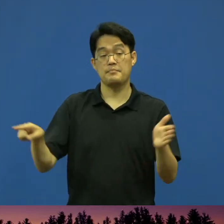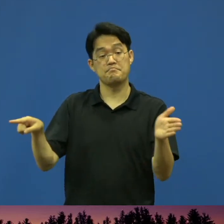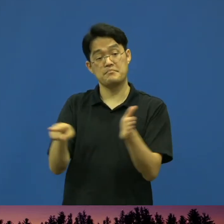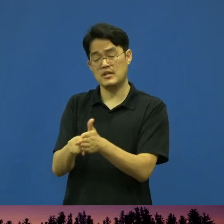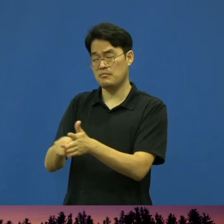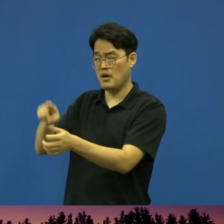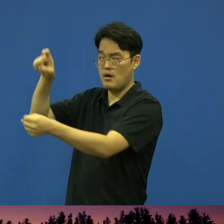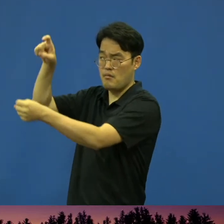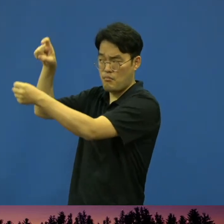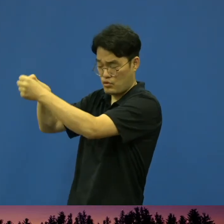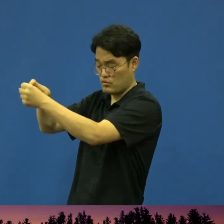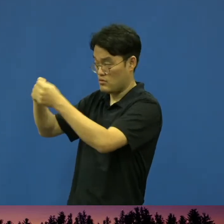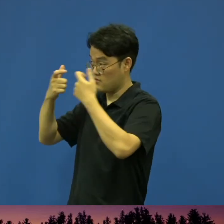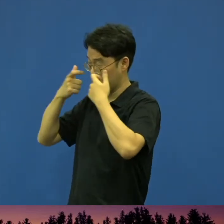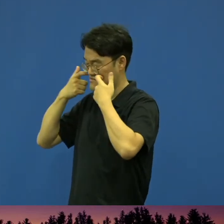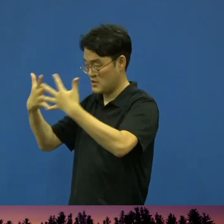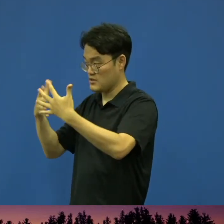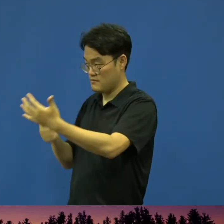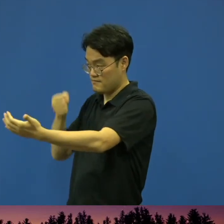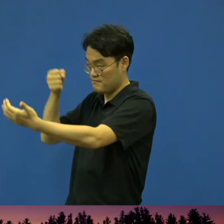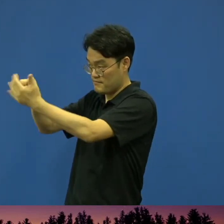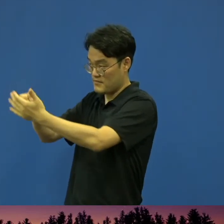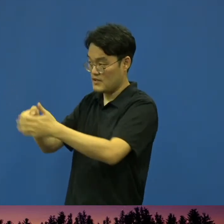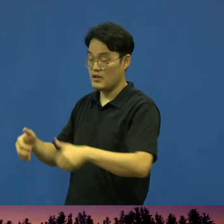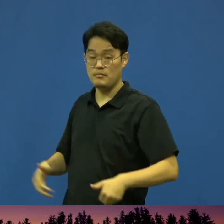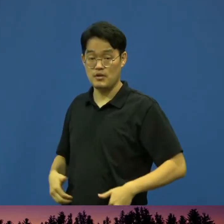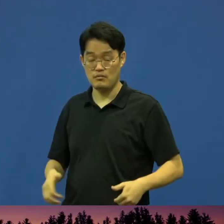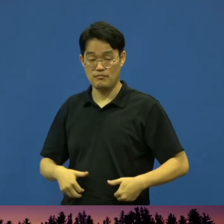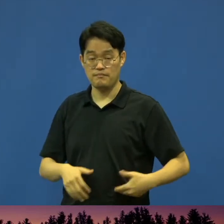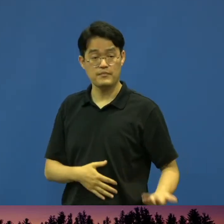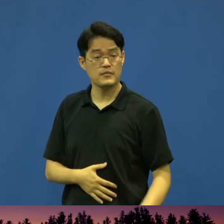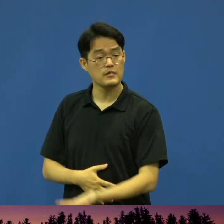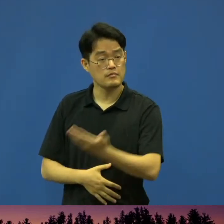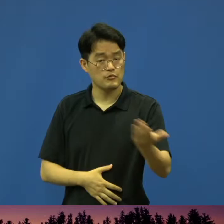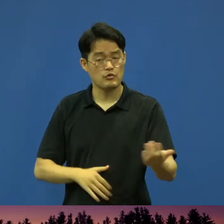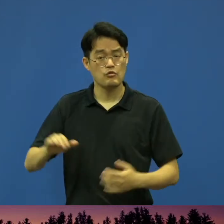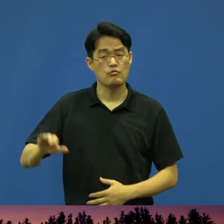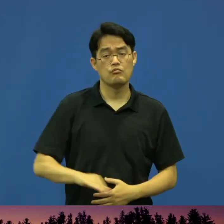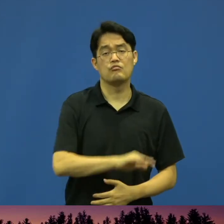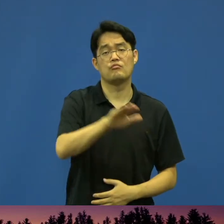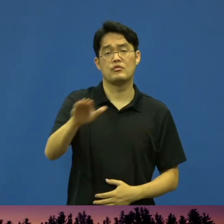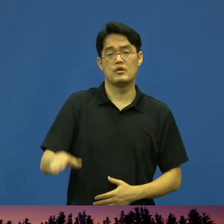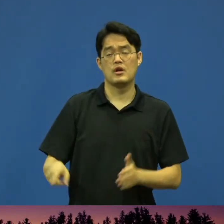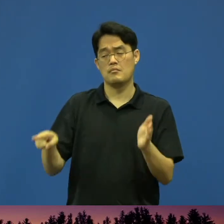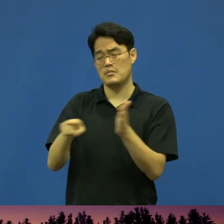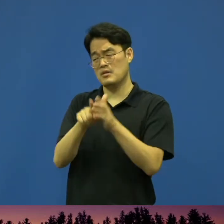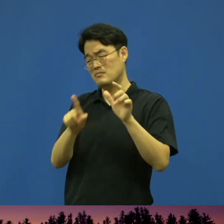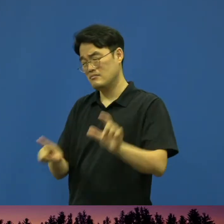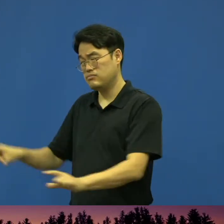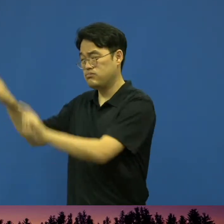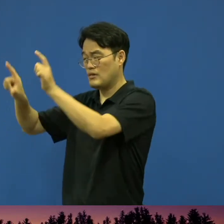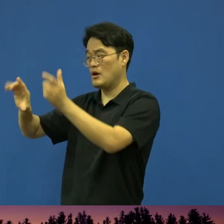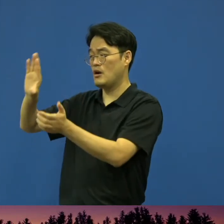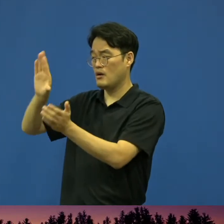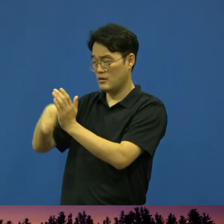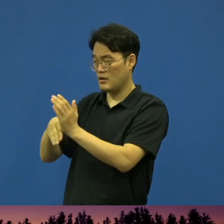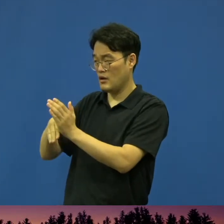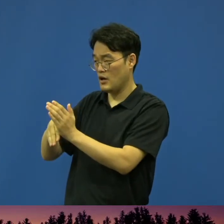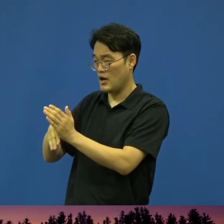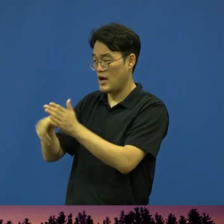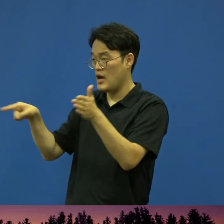목적지를 분명하게 정해야 합니다. 동역자 여러분, 우리는 믿음 생활을 하며 신앙의 목적지가 선명해야 합니다.